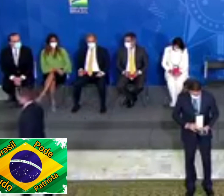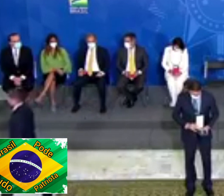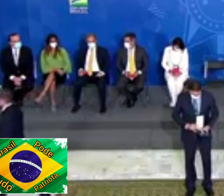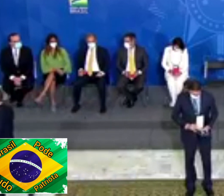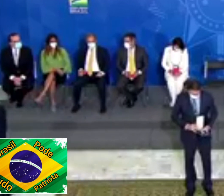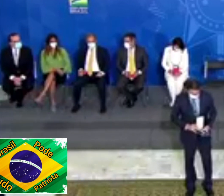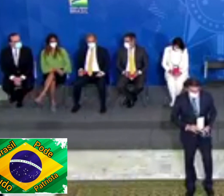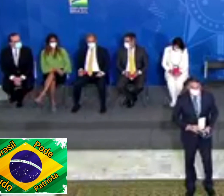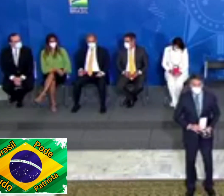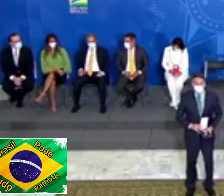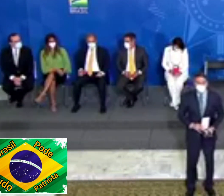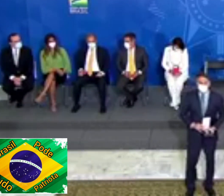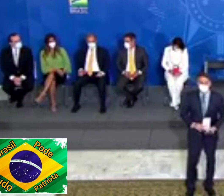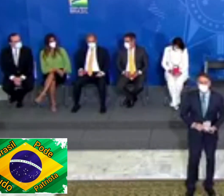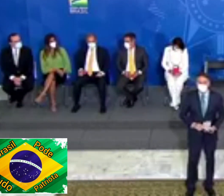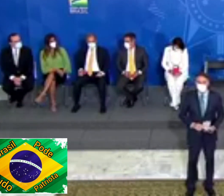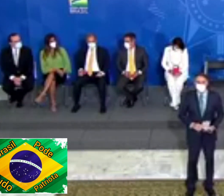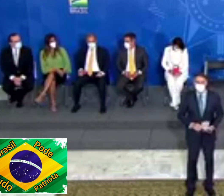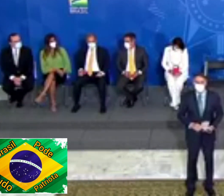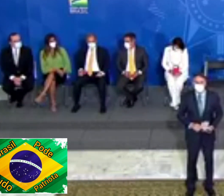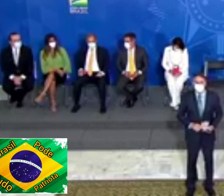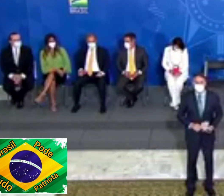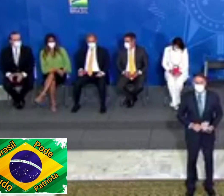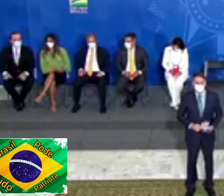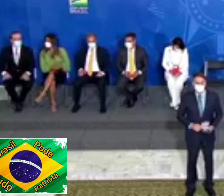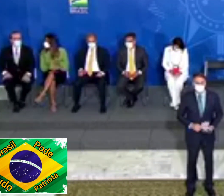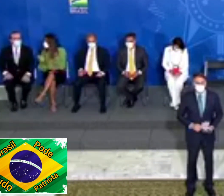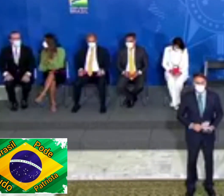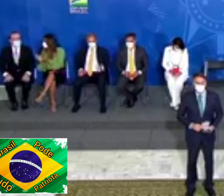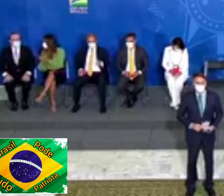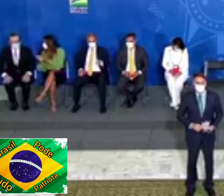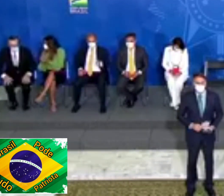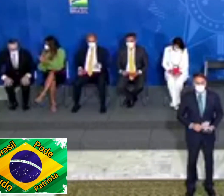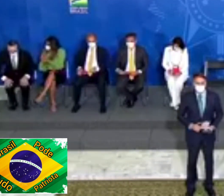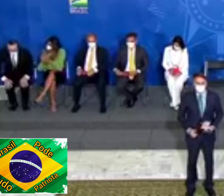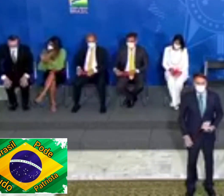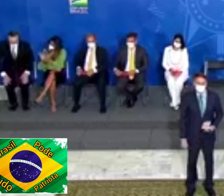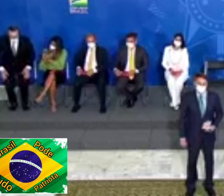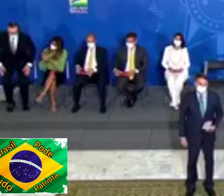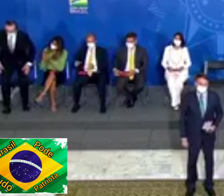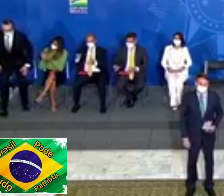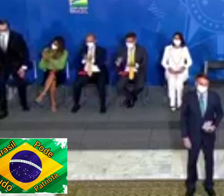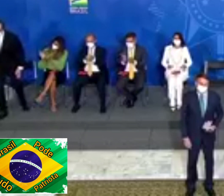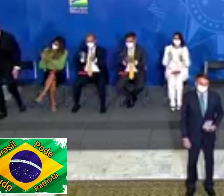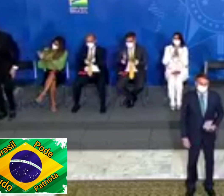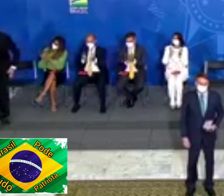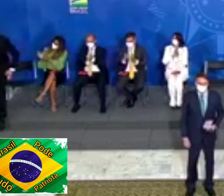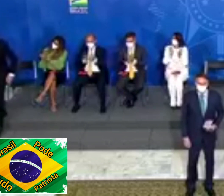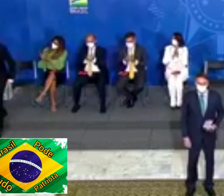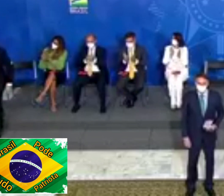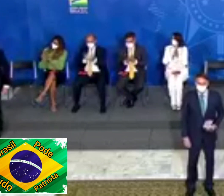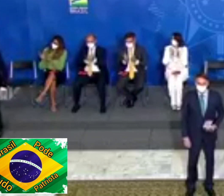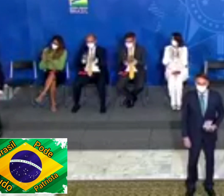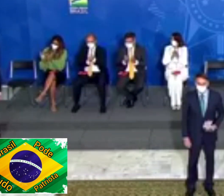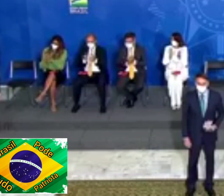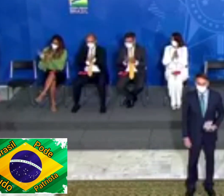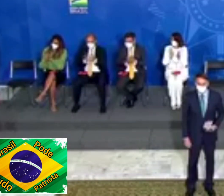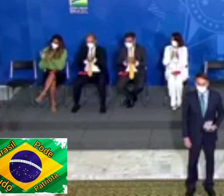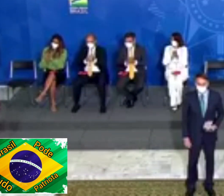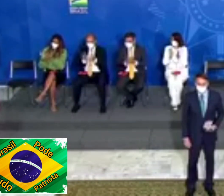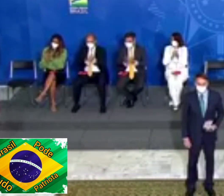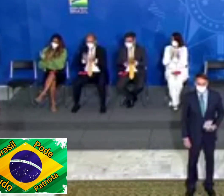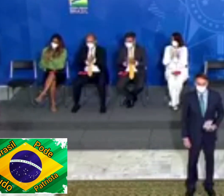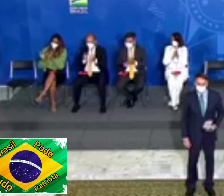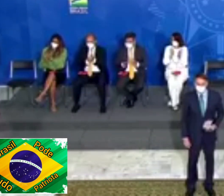agraciados: Dr. Antônio Luiz de Vasconcelos Macedo, médico cirurgião do Hospital